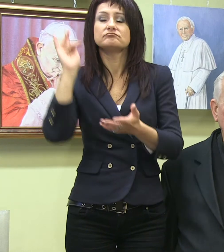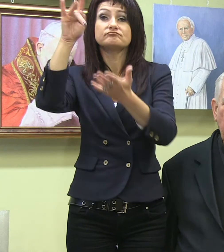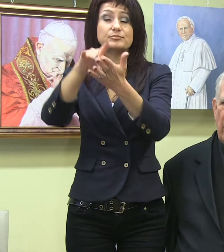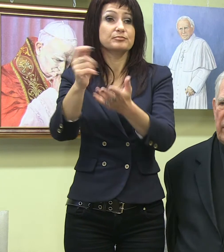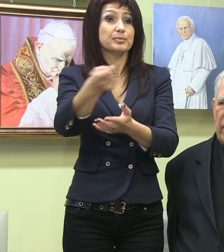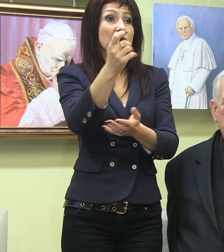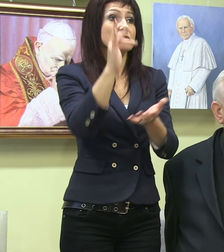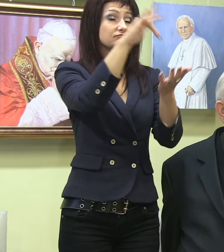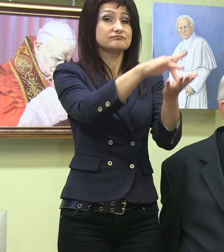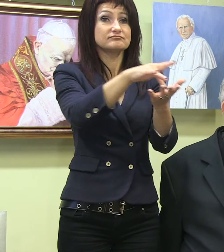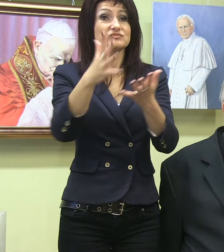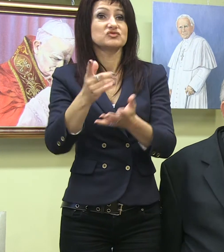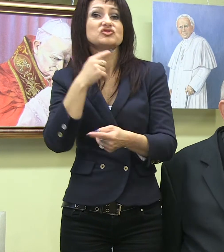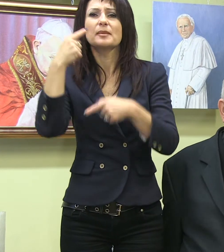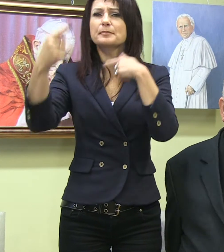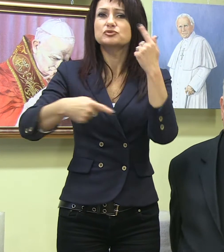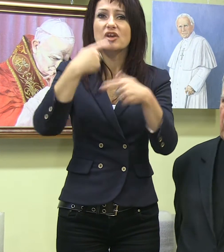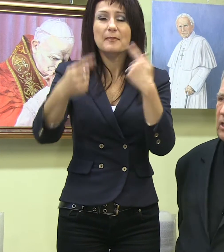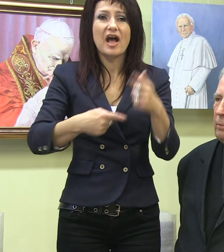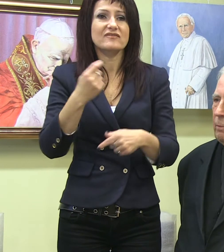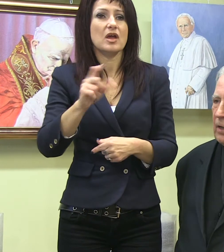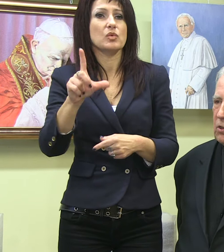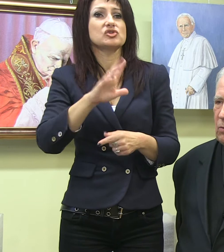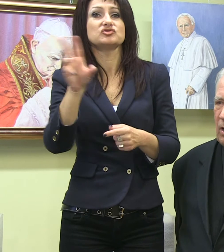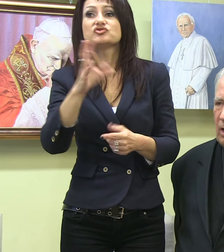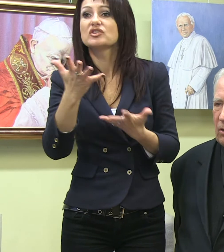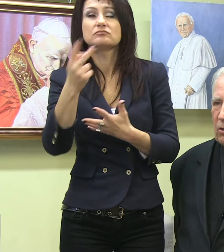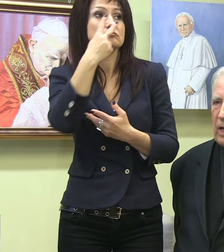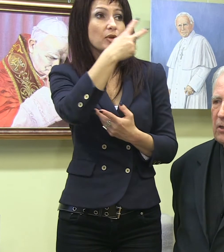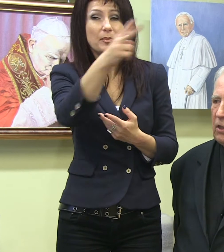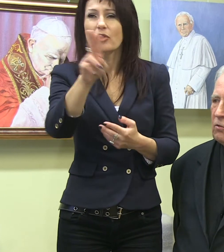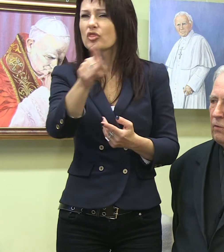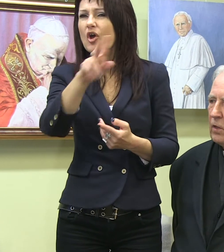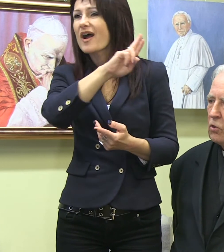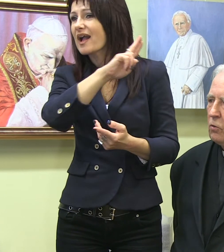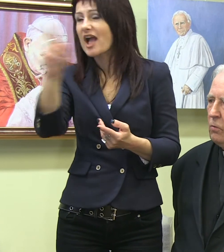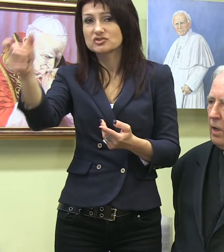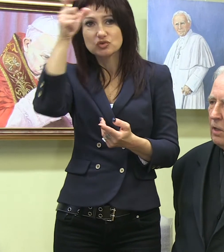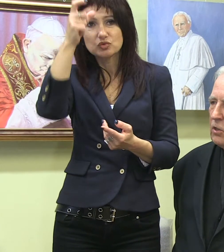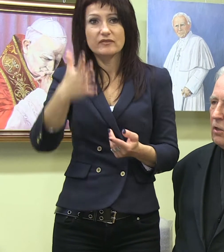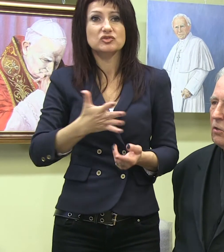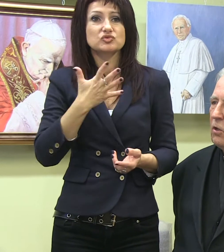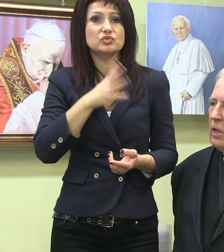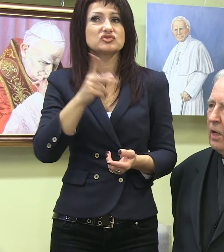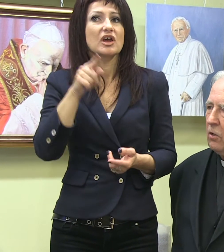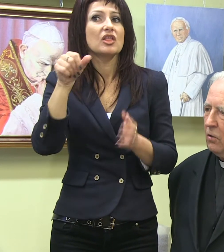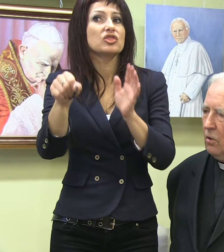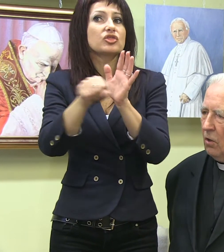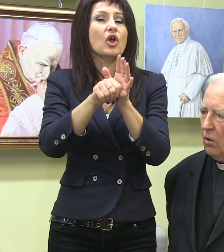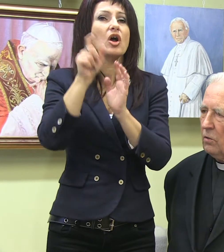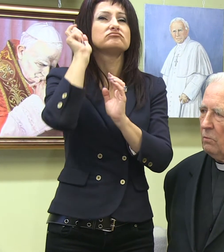się i gdzie przemawiał, gdzie się popatrzył, to każdy człowiek czuł, że to do